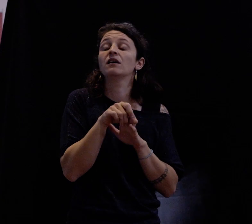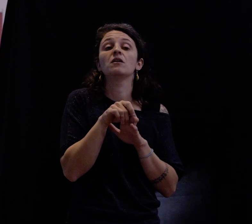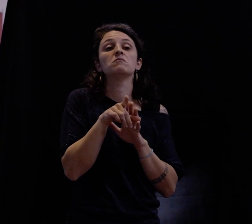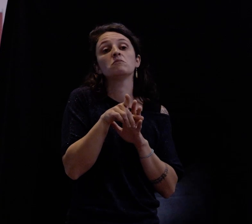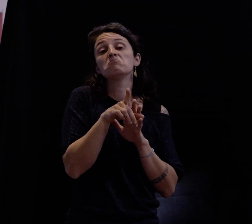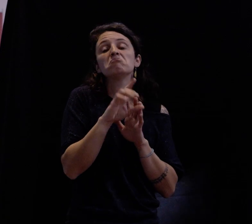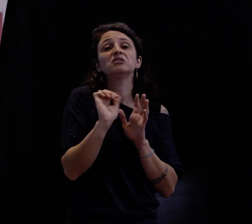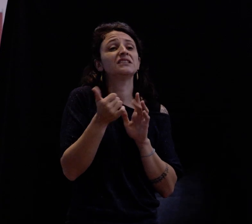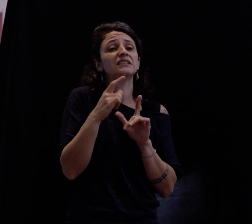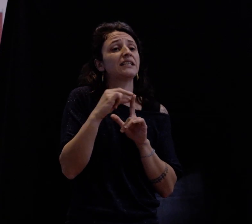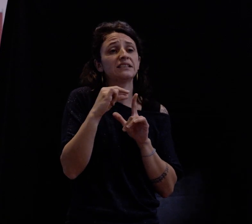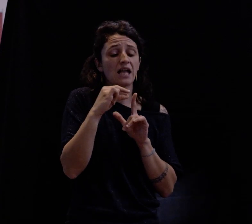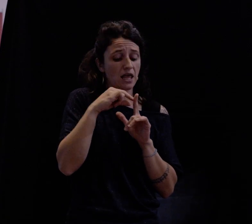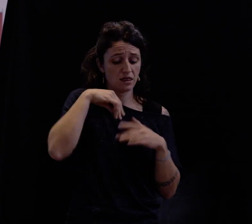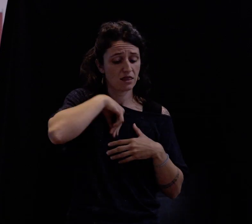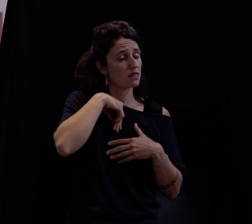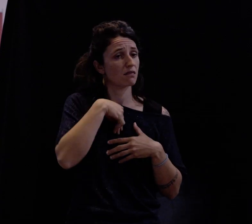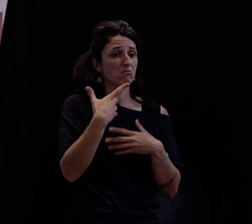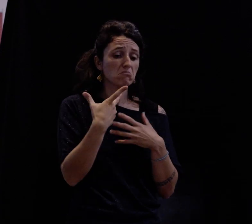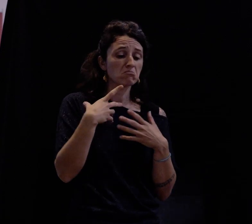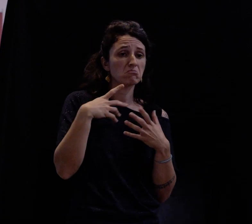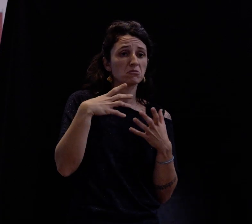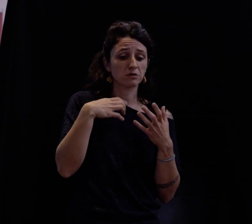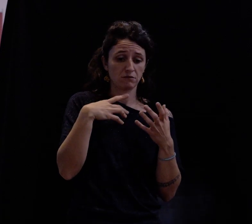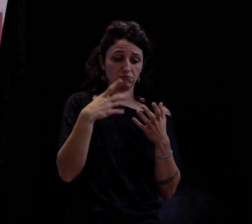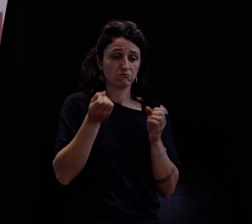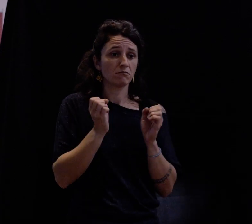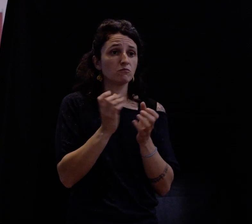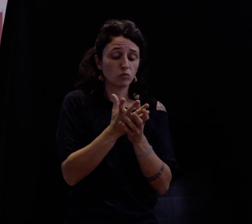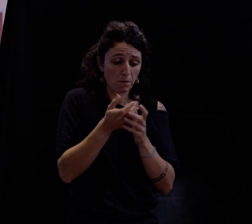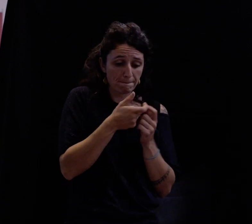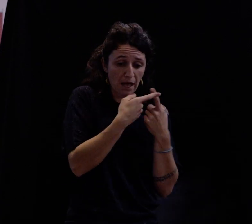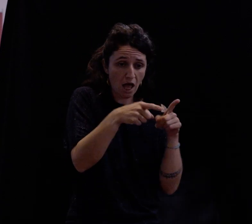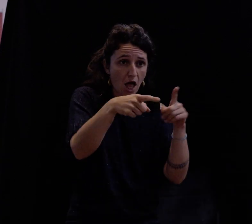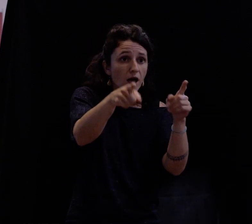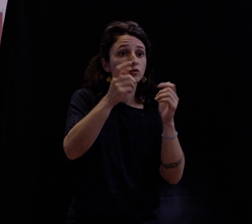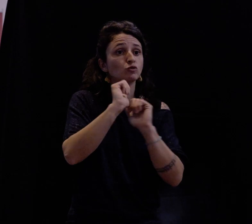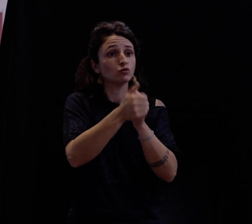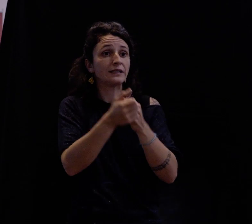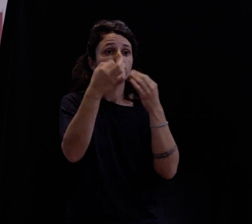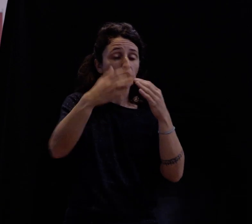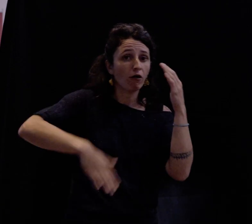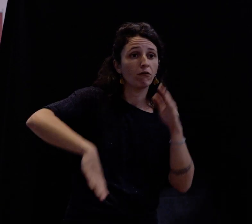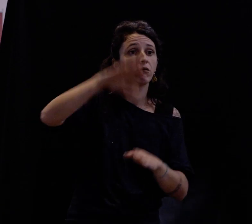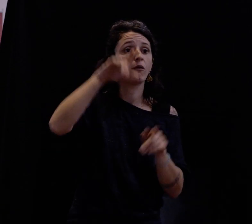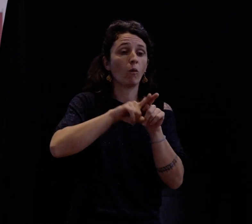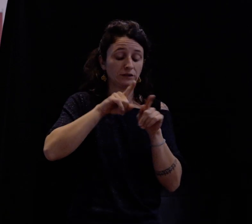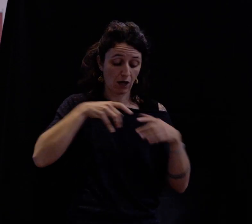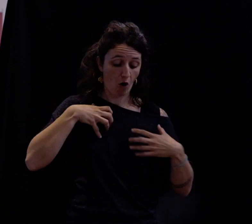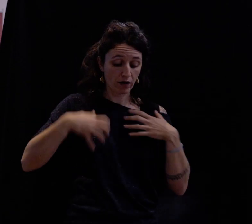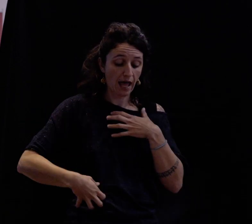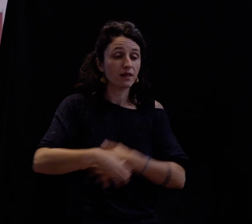de façon différente dans les organes et au cours du temps. C'est-à-dire que le gène CHD7, on sait